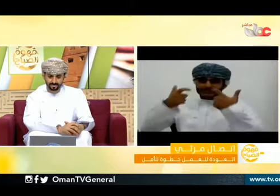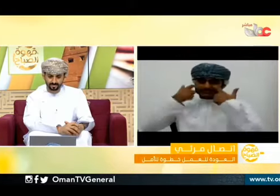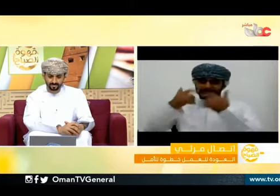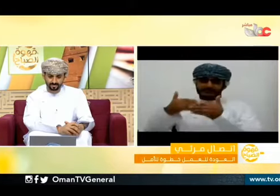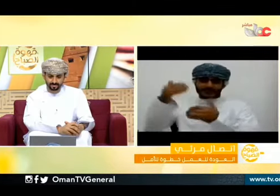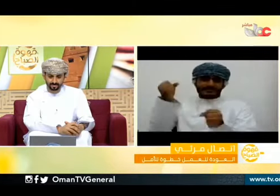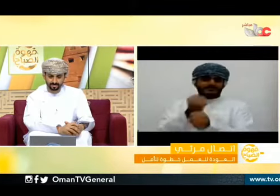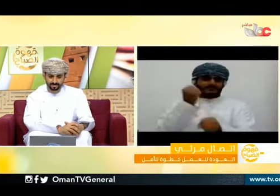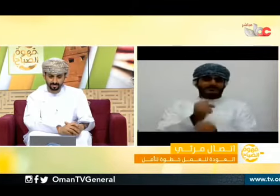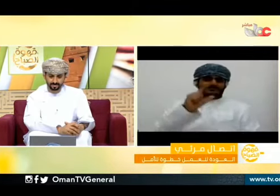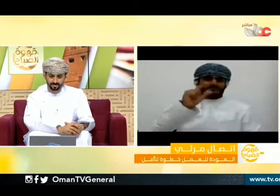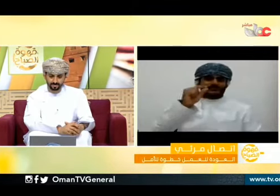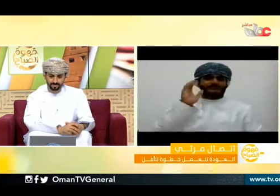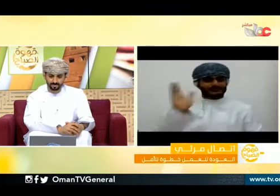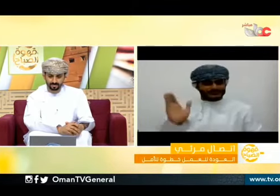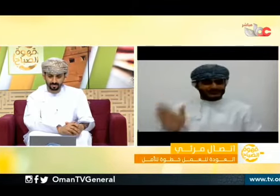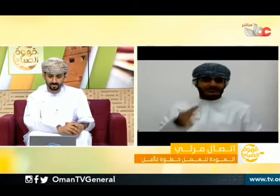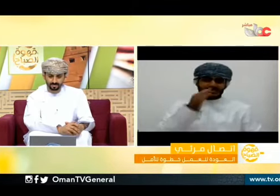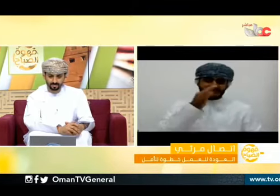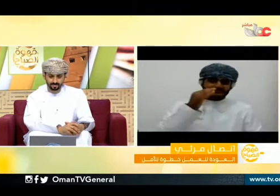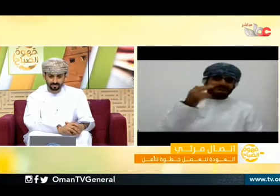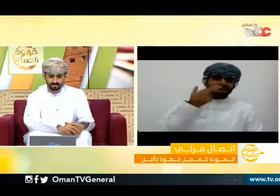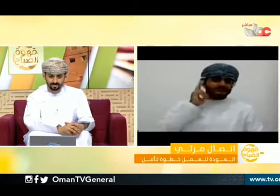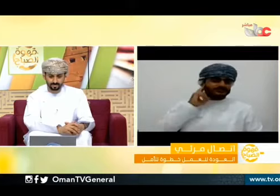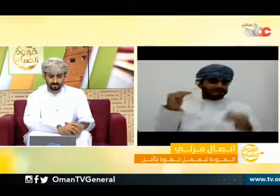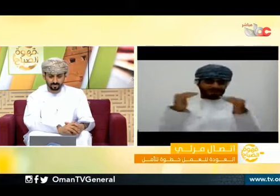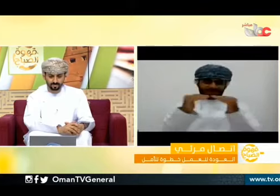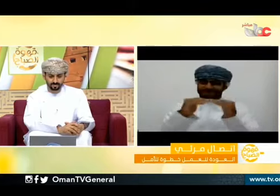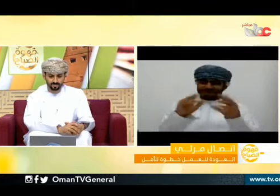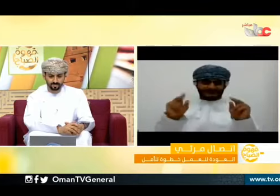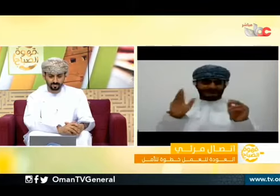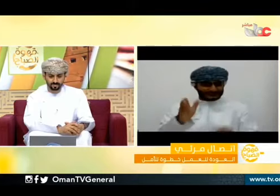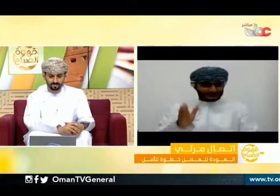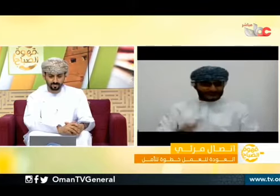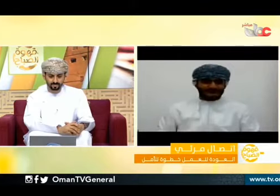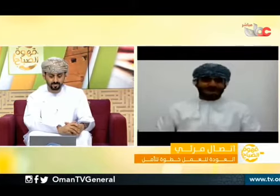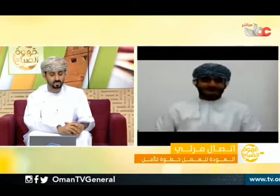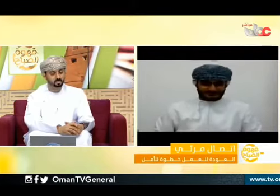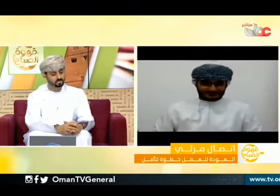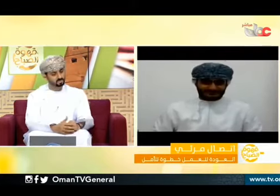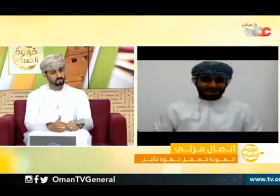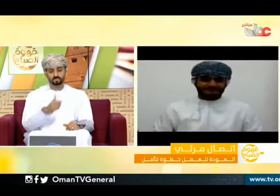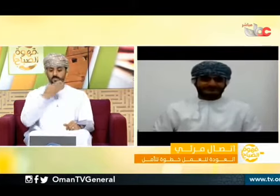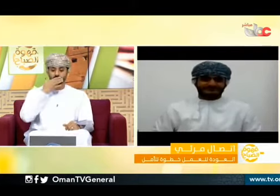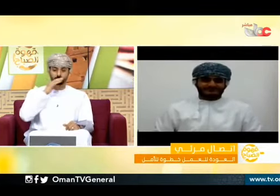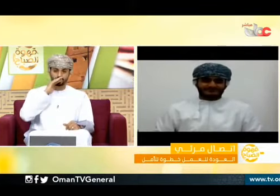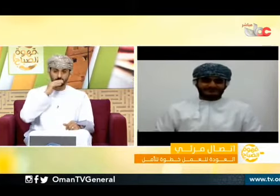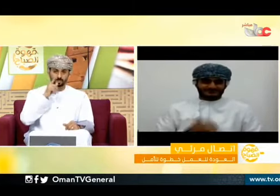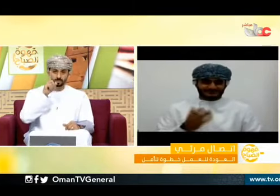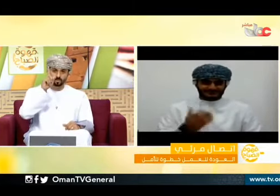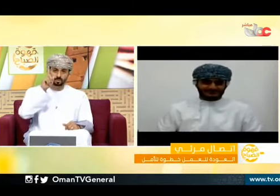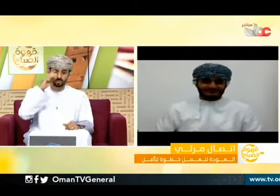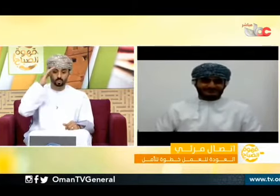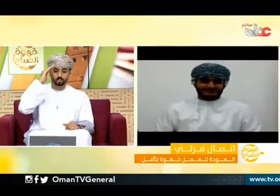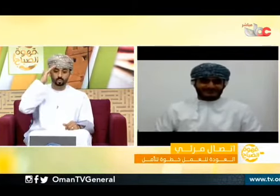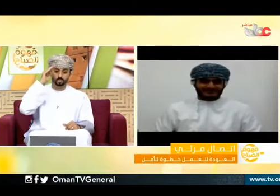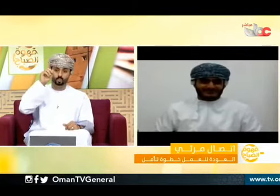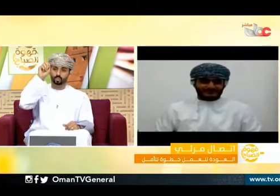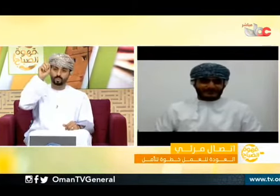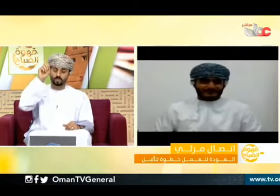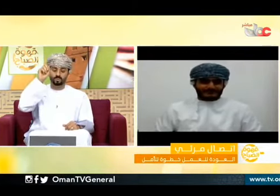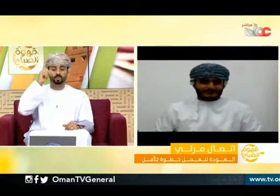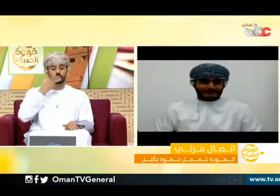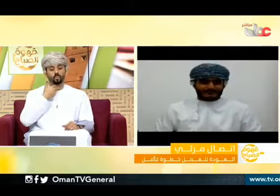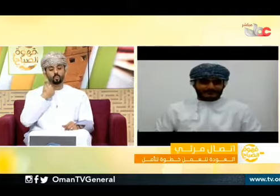أخبر زملائي بأنه ينتبهوا ويتحذروا من هذه الإجراءات الوقائية والصحية. الحمد